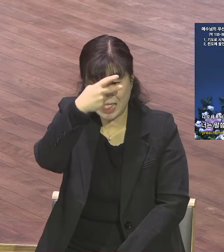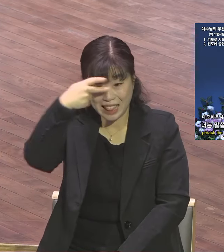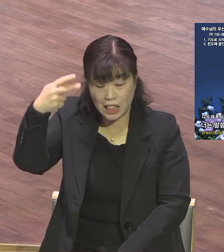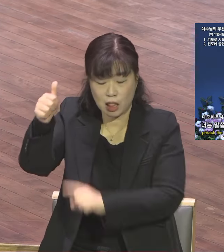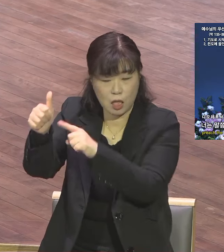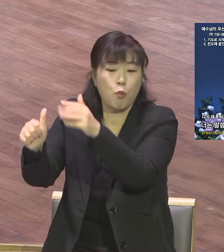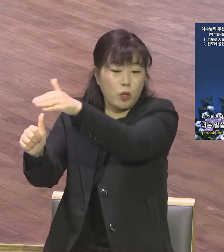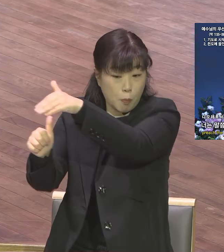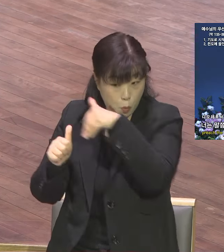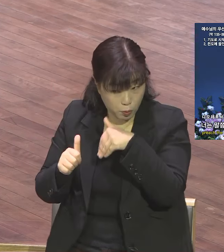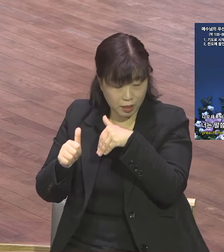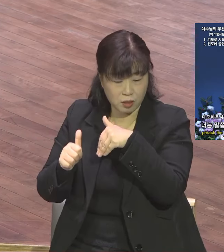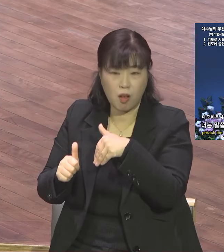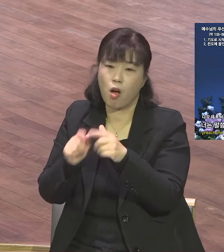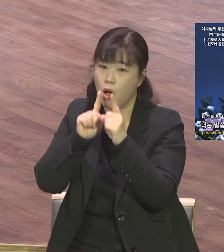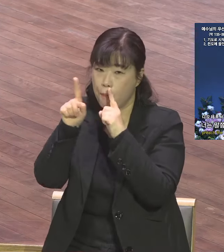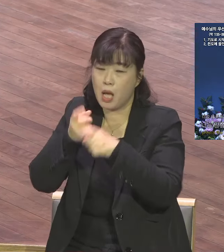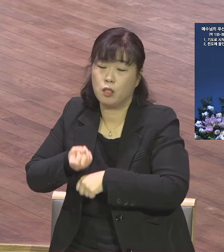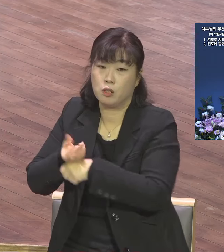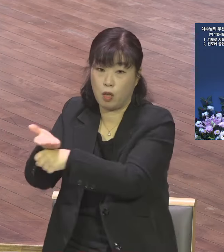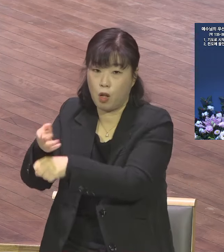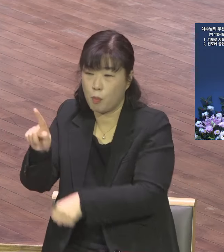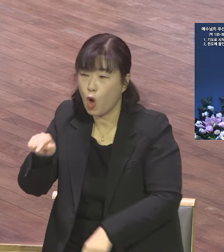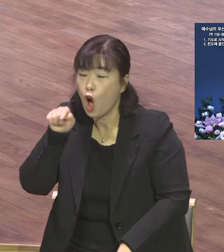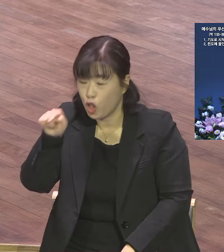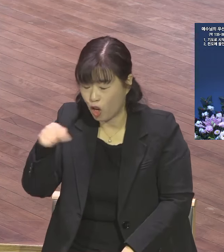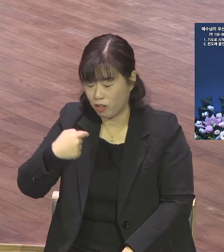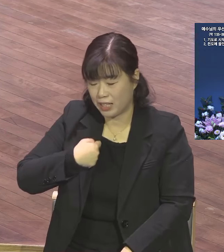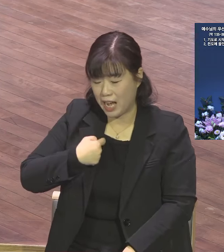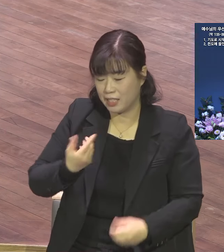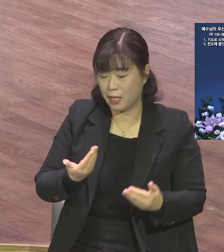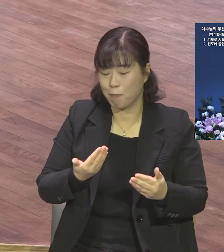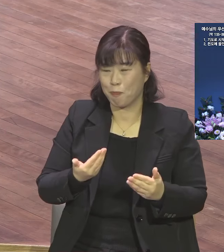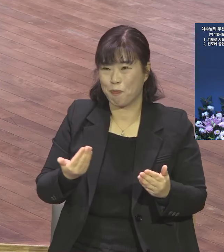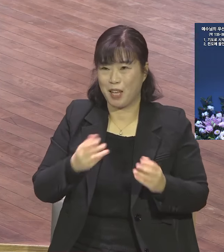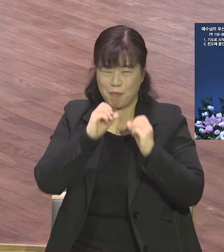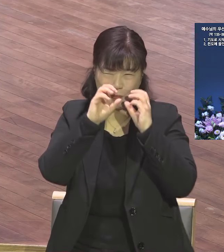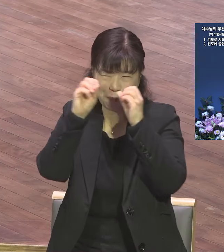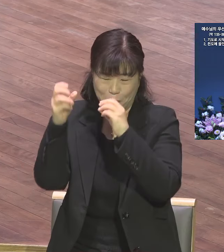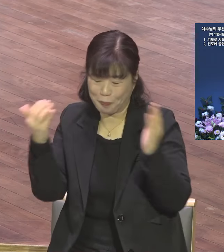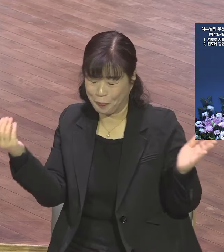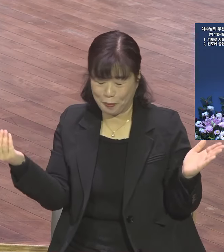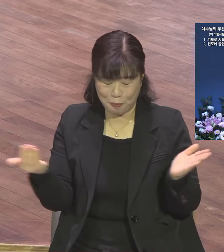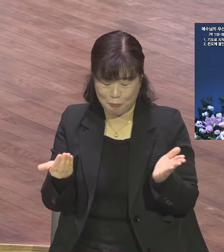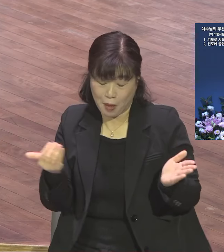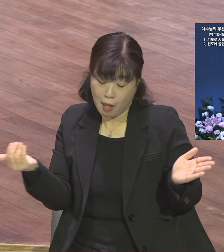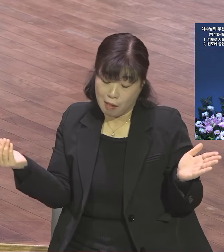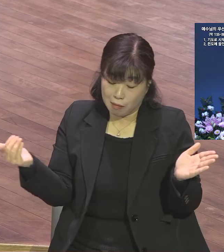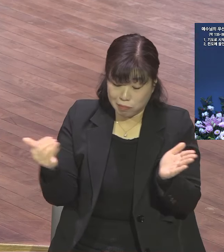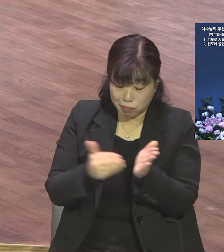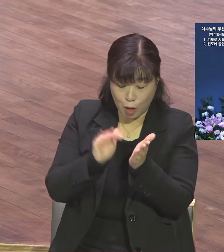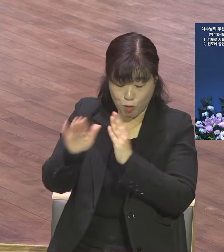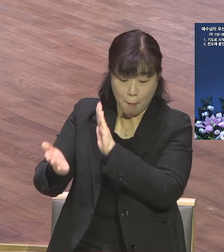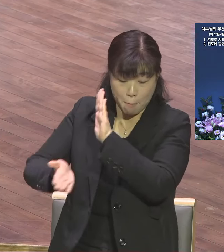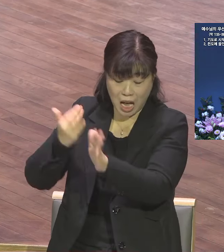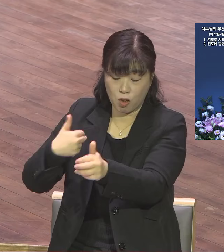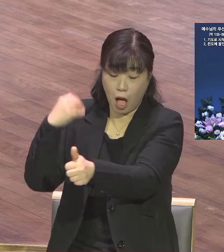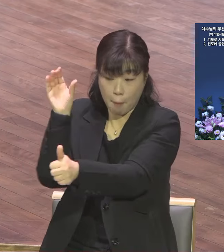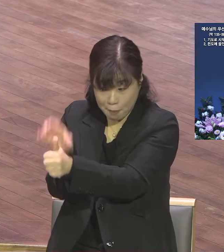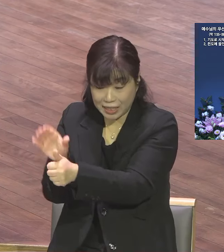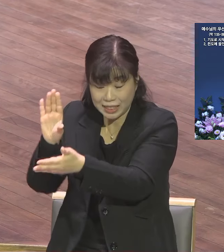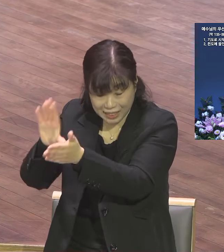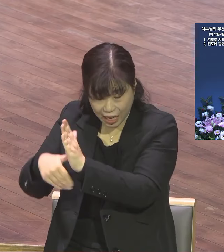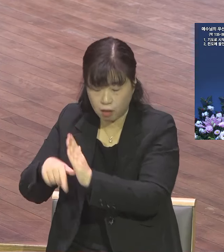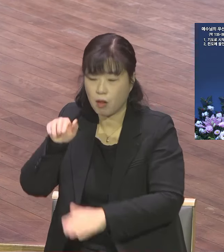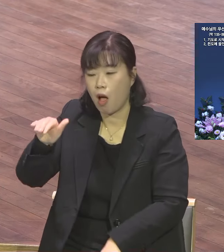항상 힘써라. 말씀을 전파하라. 우리도 이런 예수님과 전도자 바울의 발걸음을 따라가야 됩니다. 그래서 교회가 전도